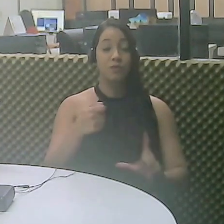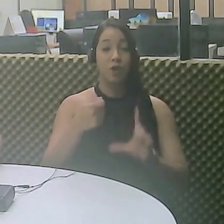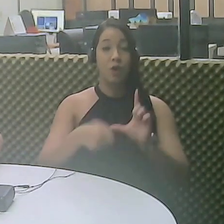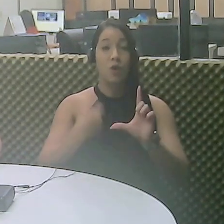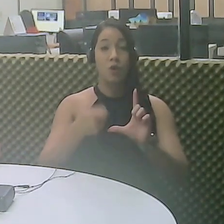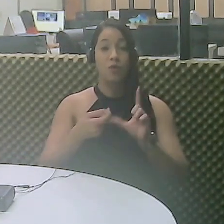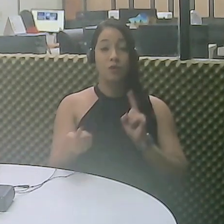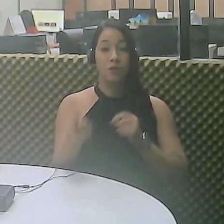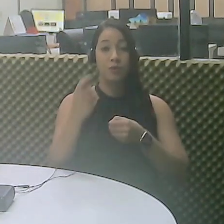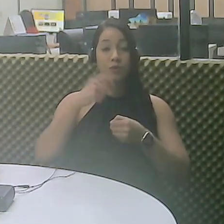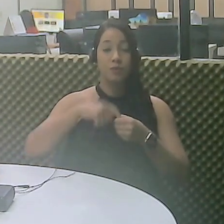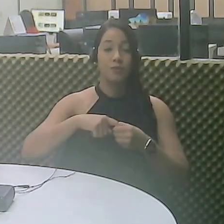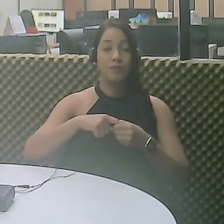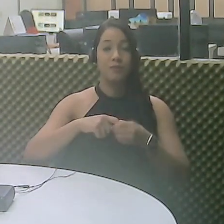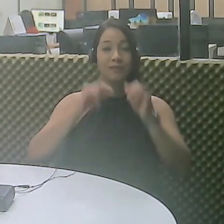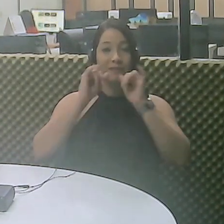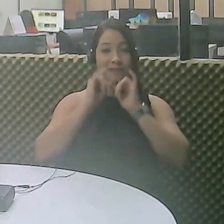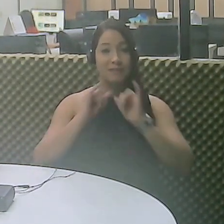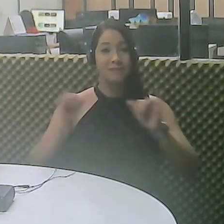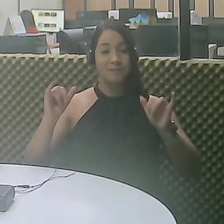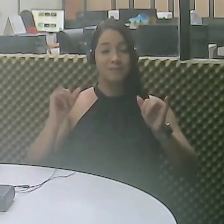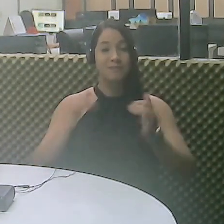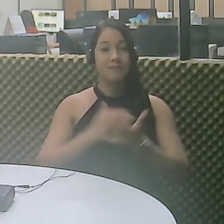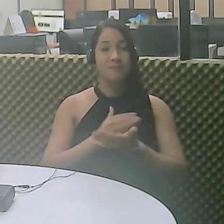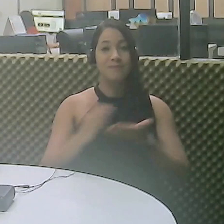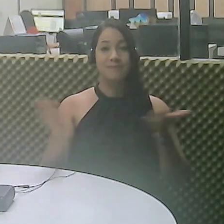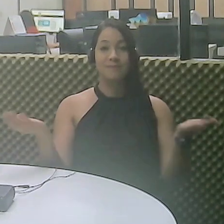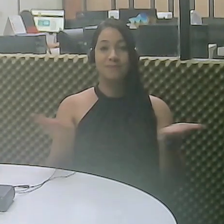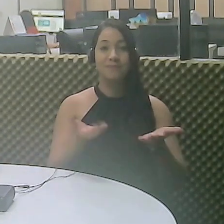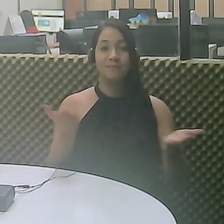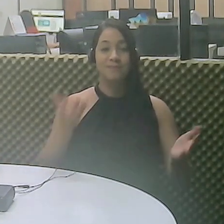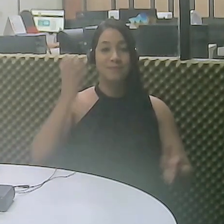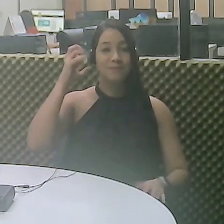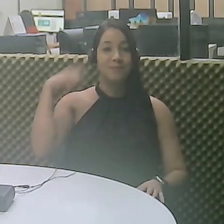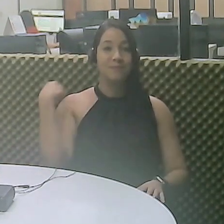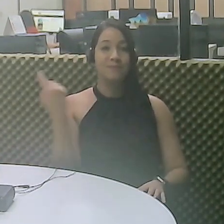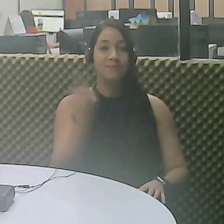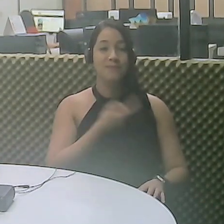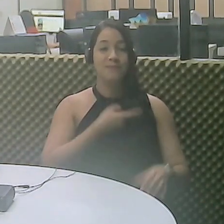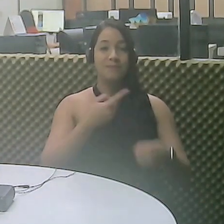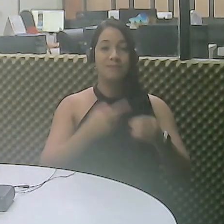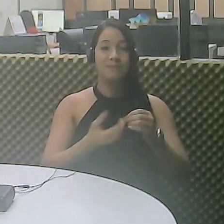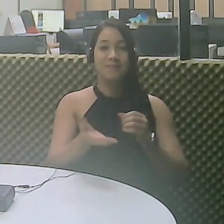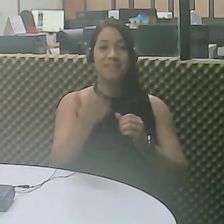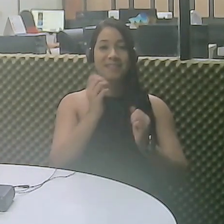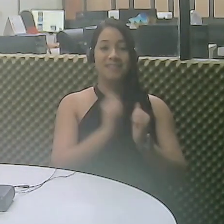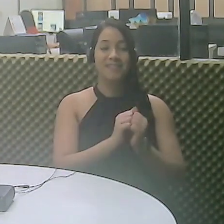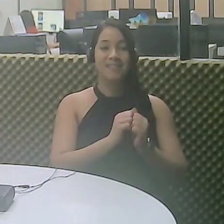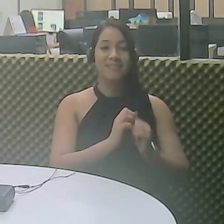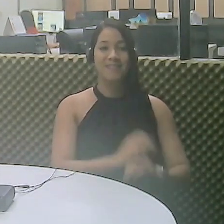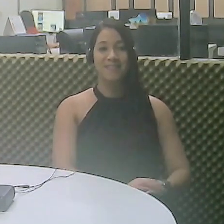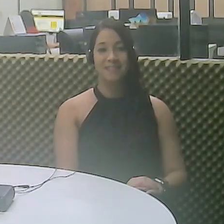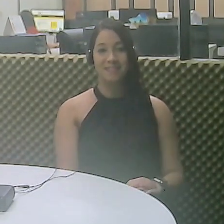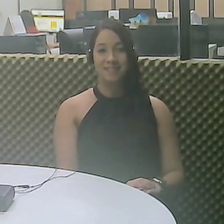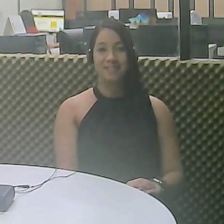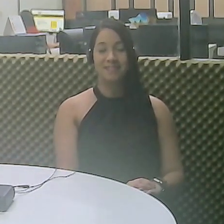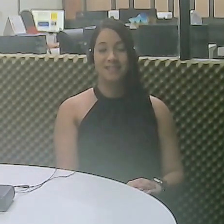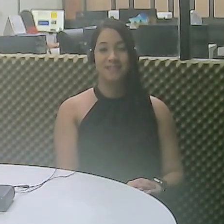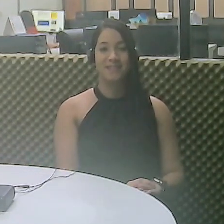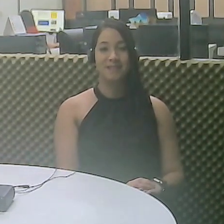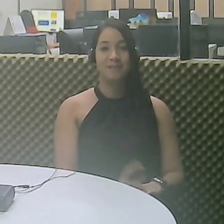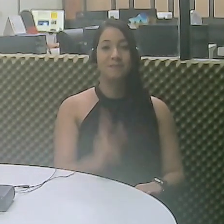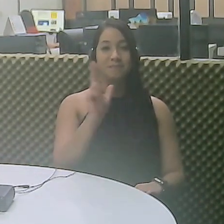logística reversa. Essas e outras notícias a partir de agora na Rádio Nossa Cidade. Vem com a gente!